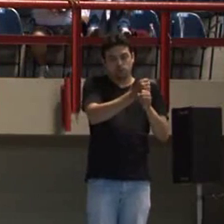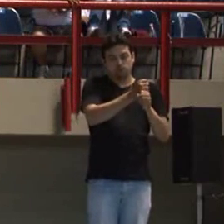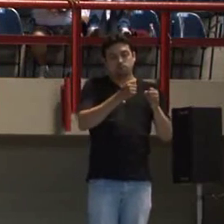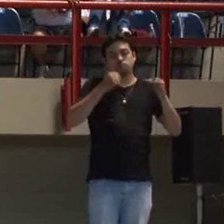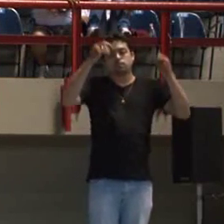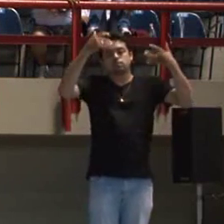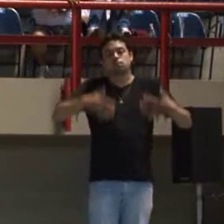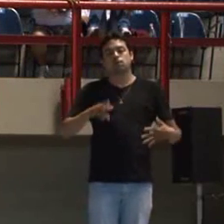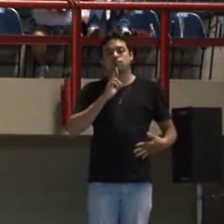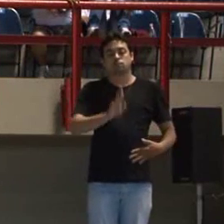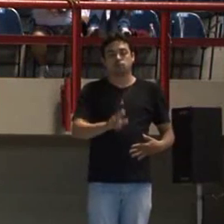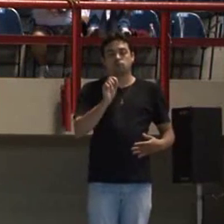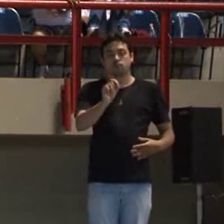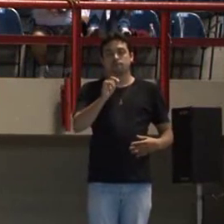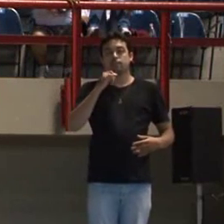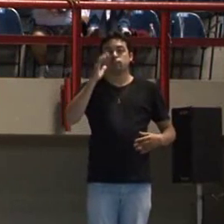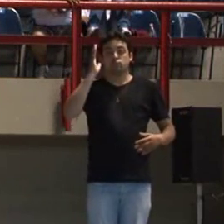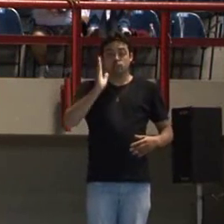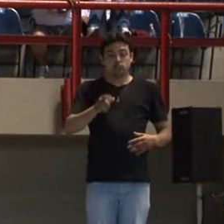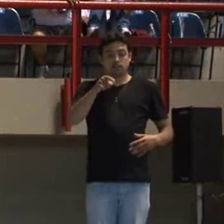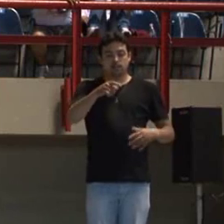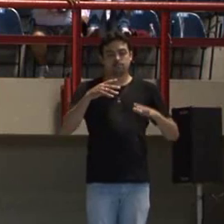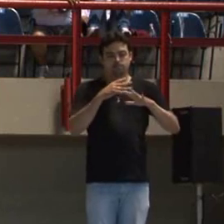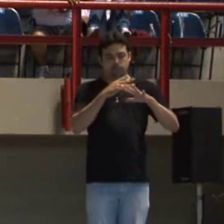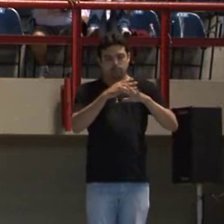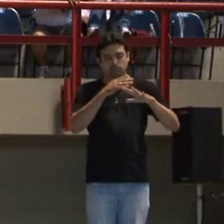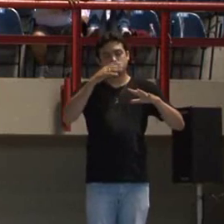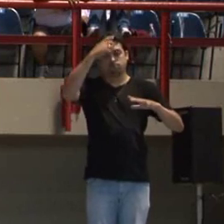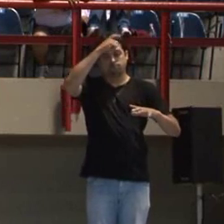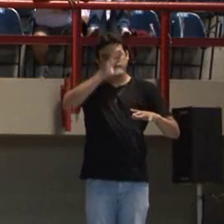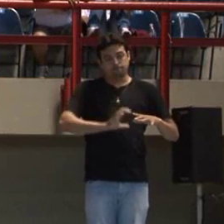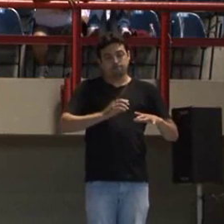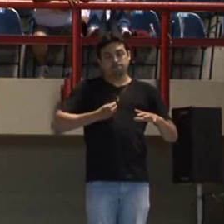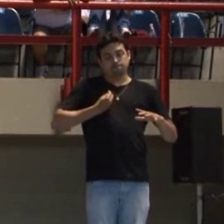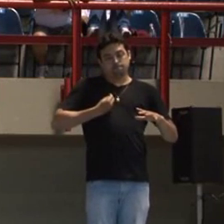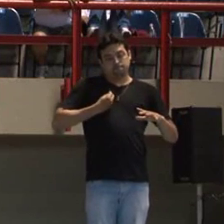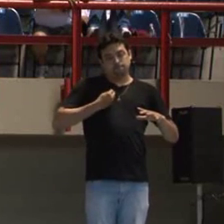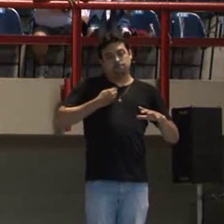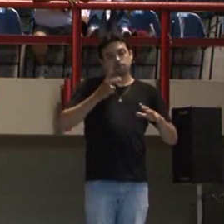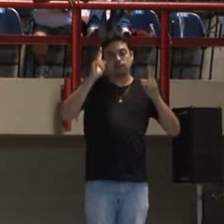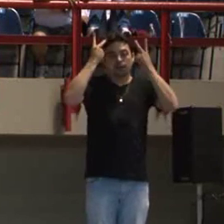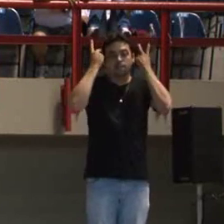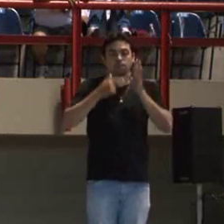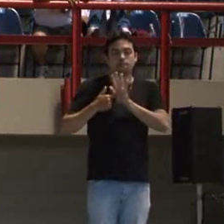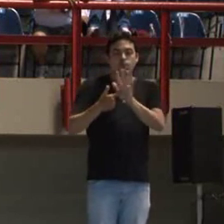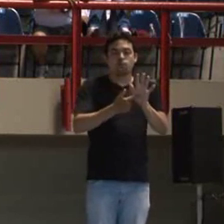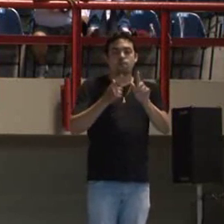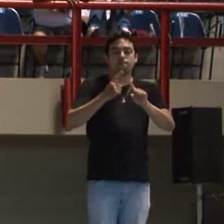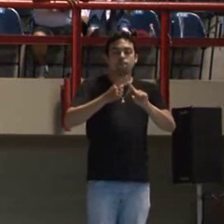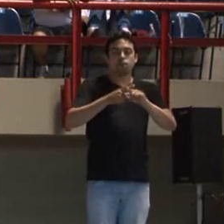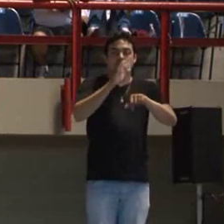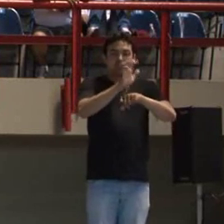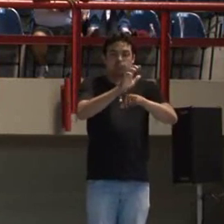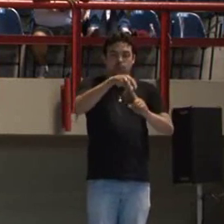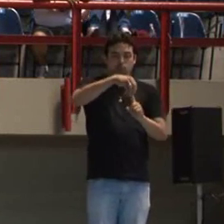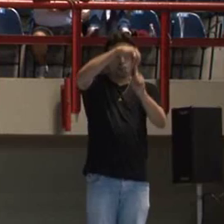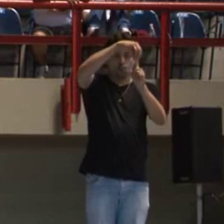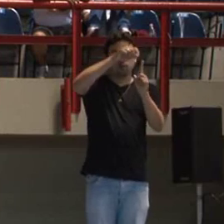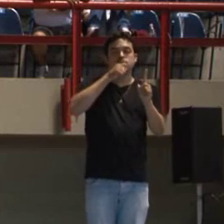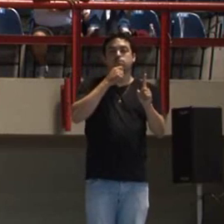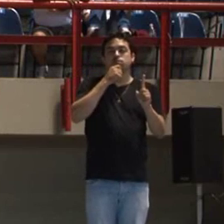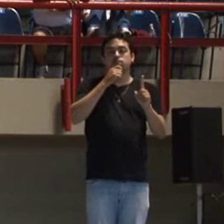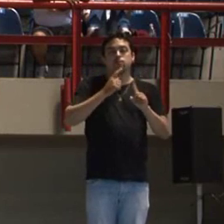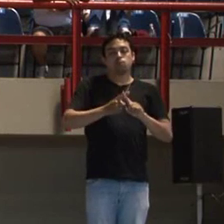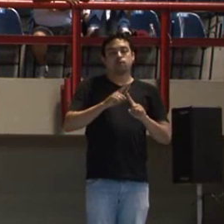que a importância da civilização dos hebreus se expressa especialmente porque eles formaram o Estado centralizado. Não, jovem,